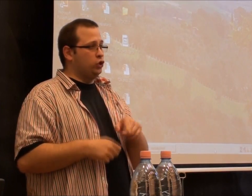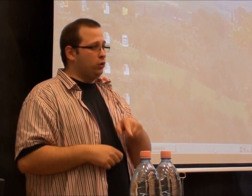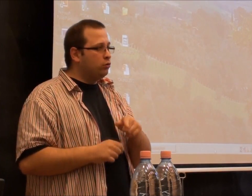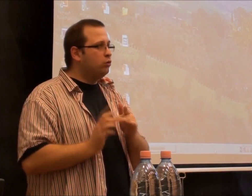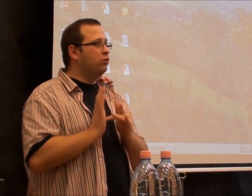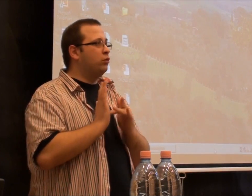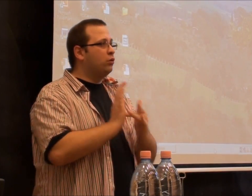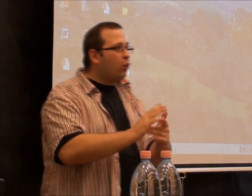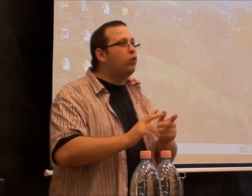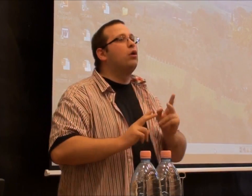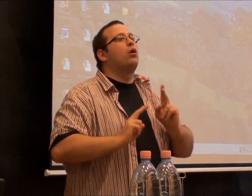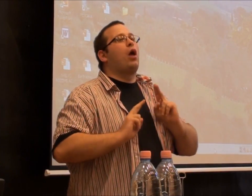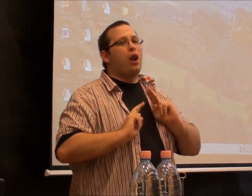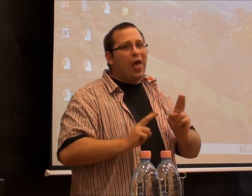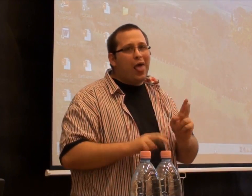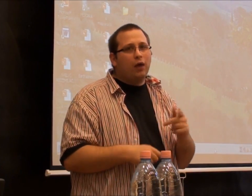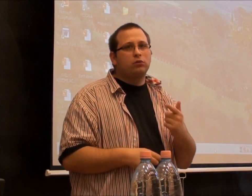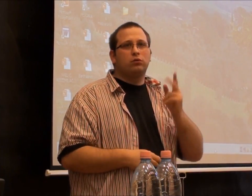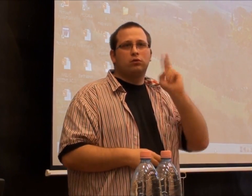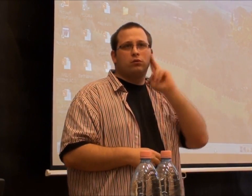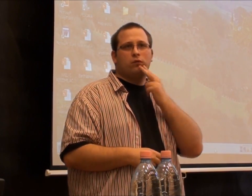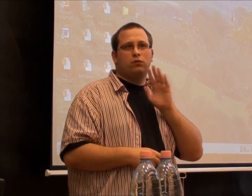Az ilyen eset megmutatja, hogy